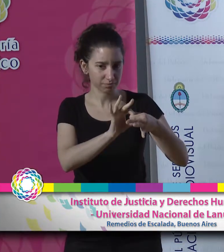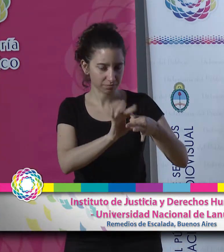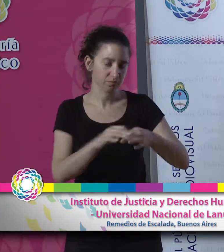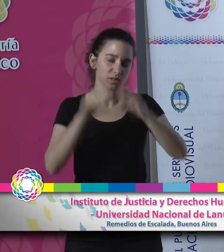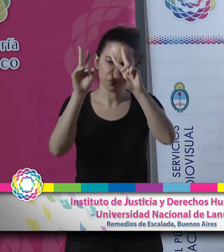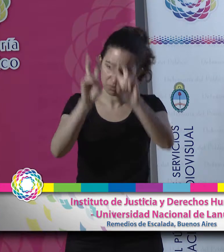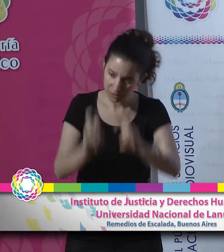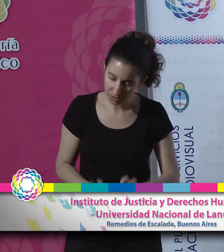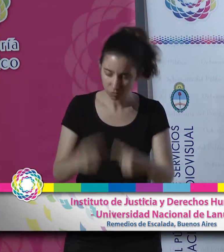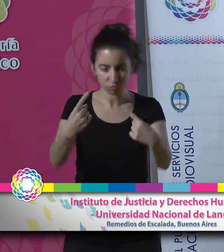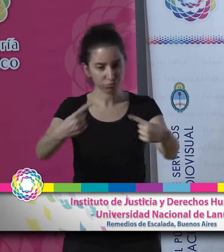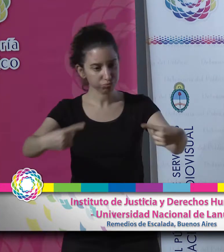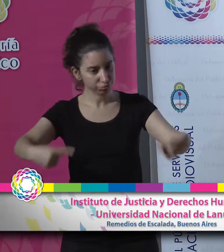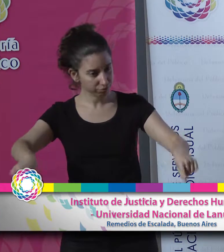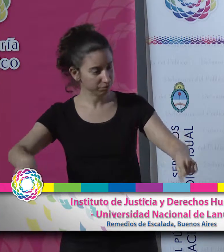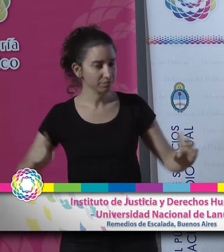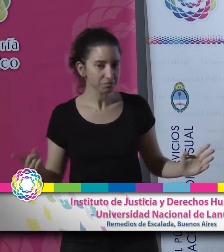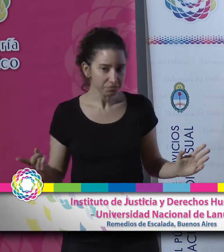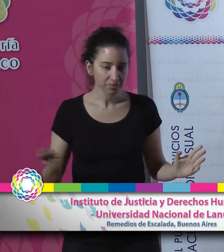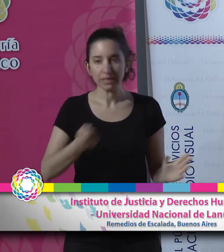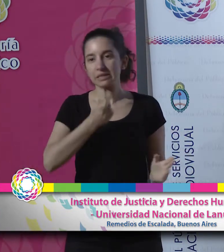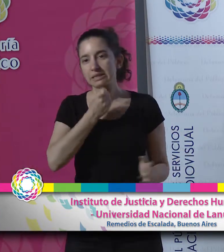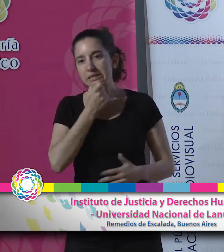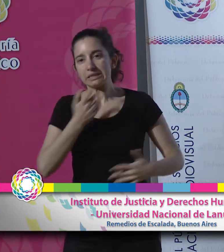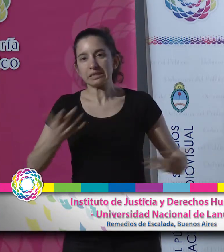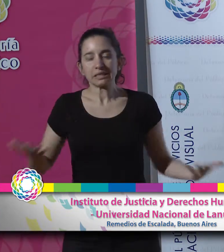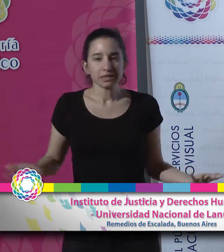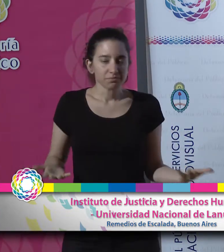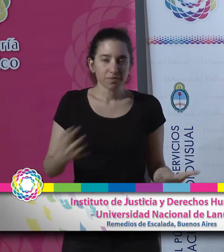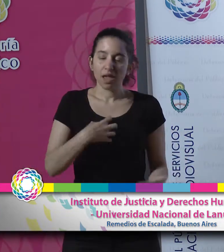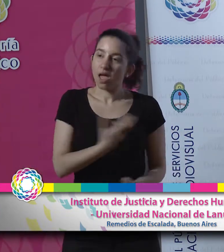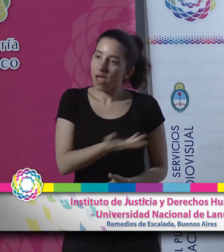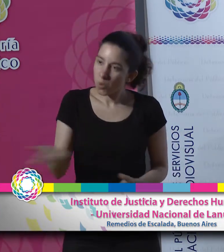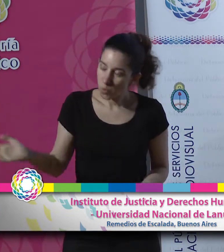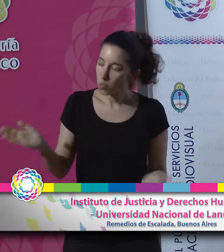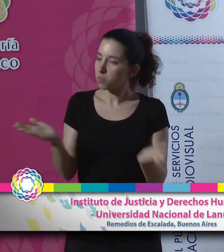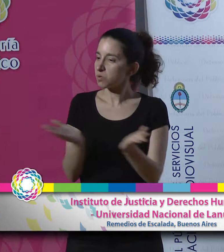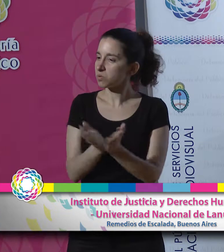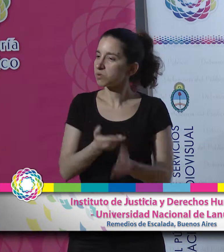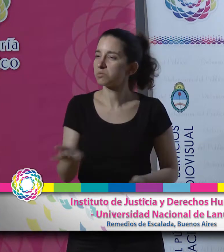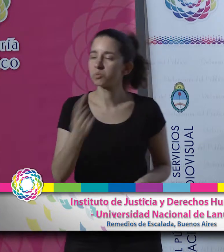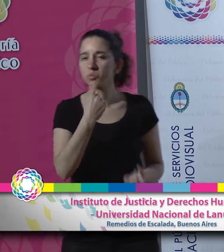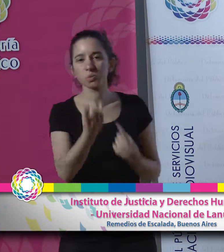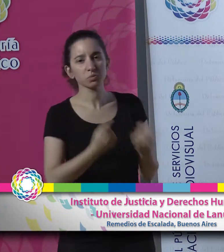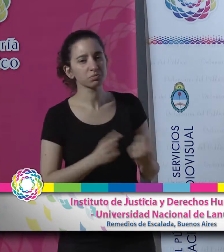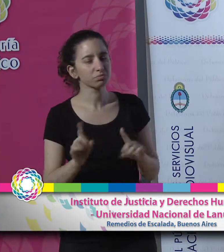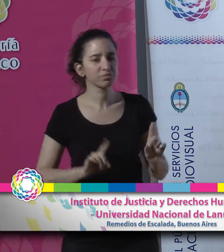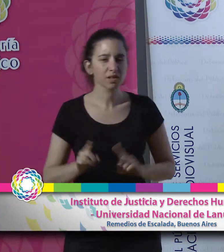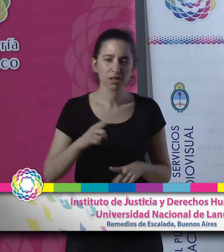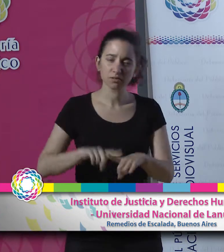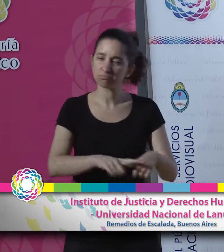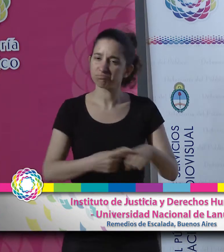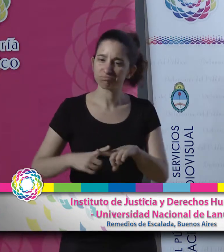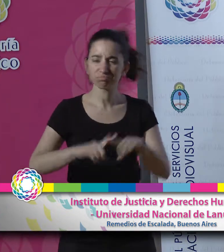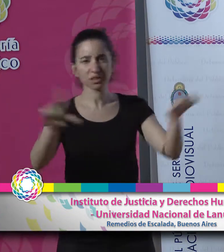investigaciones y materias y siempre cuando aparece es común que los alumnos de estudiantes las alumnas pregunten cuando hay algún debate